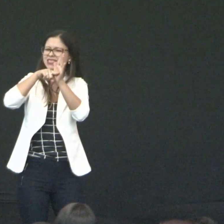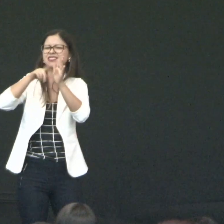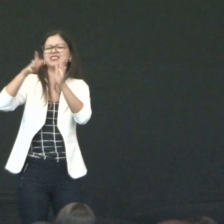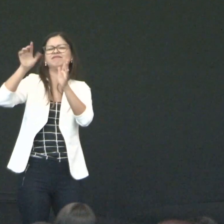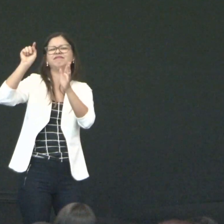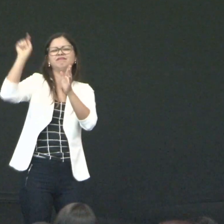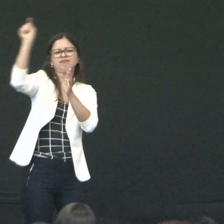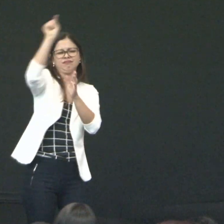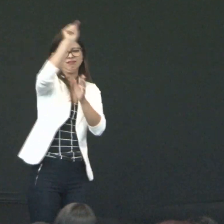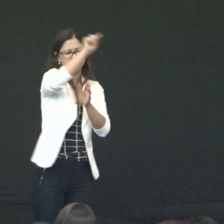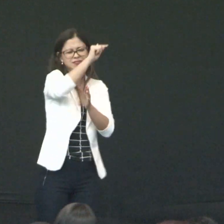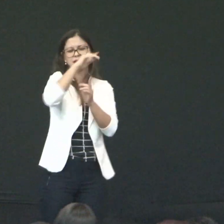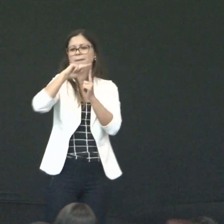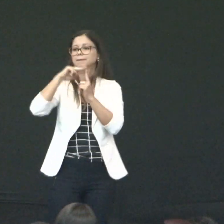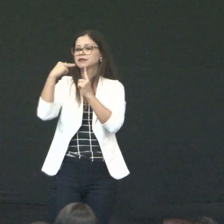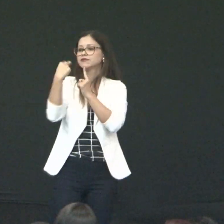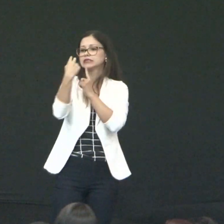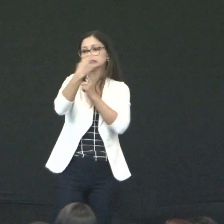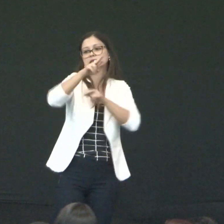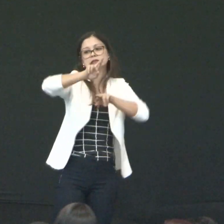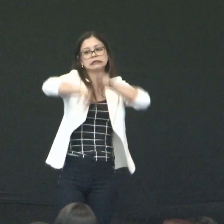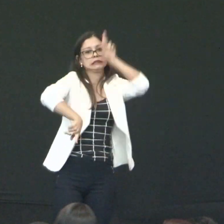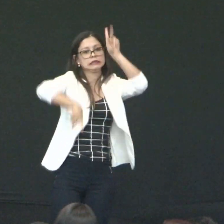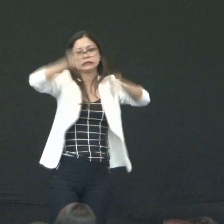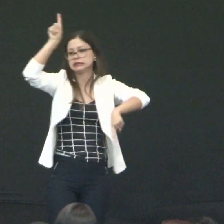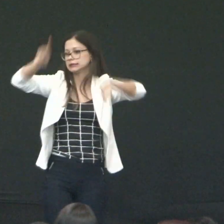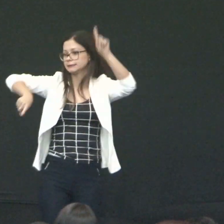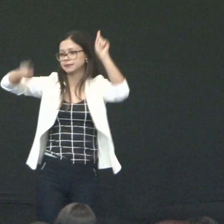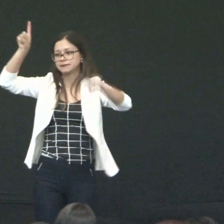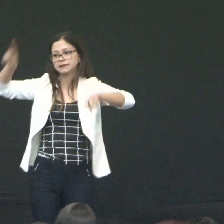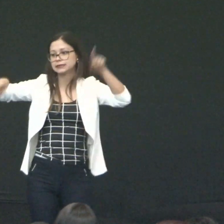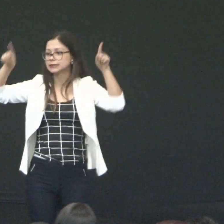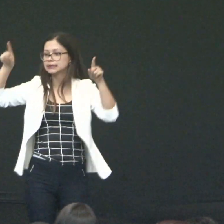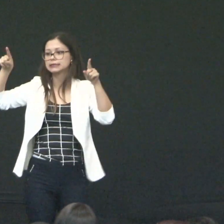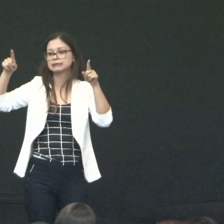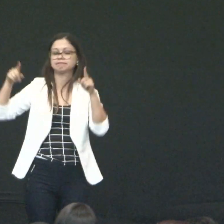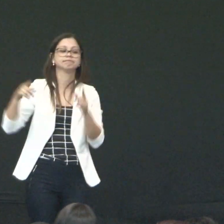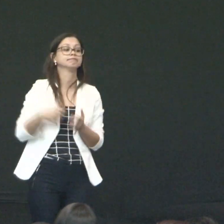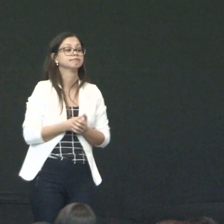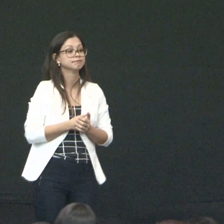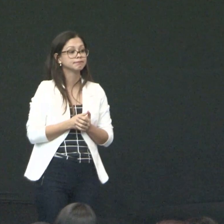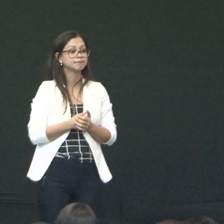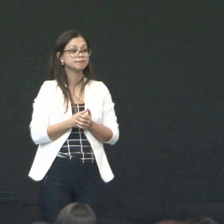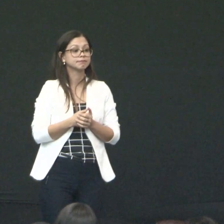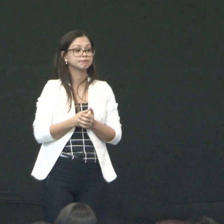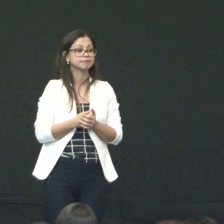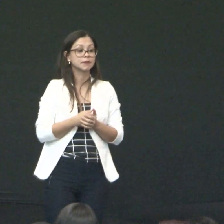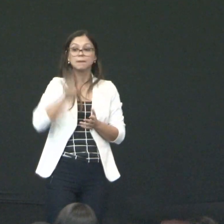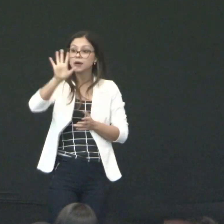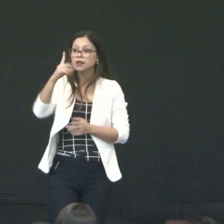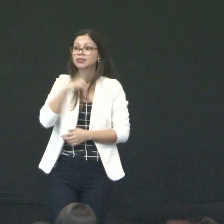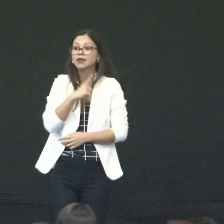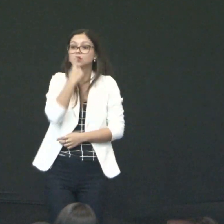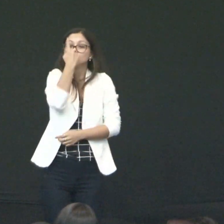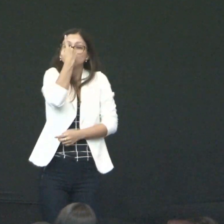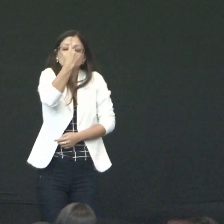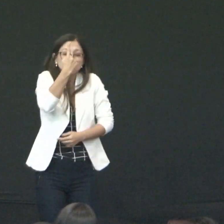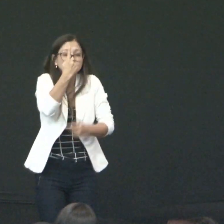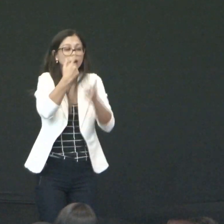sinais internacionais. Ele é bem pesquisado no mundo todo e as pessoas trazem diferentes perspectivas a